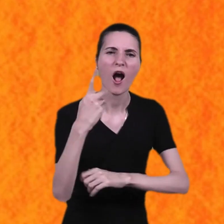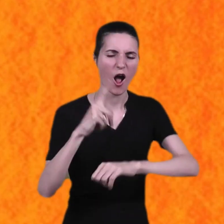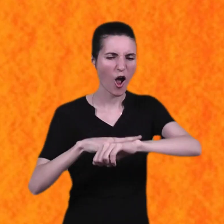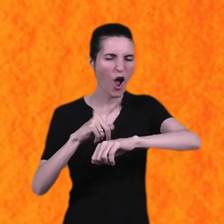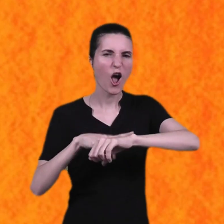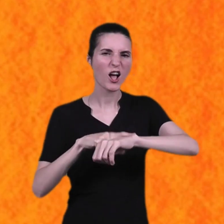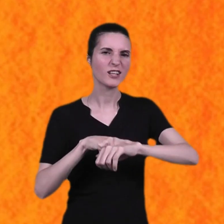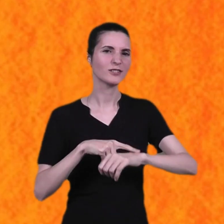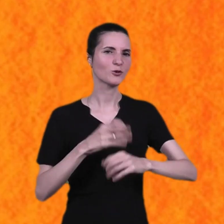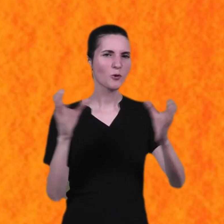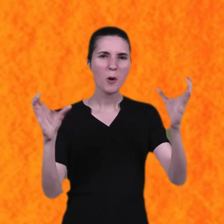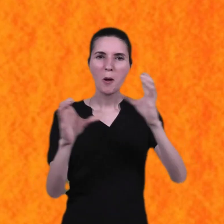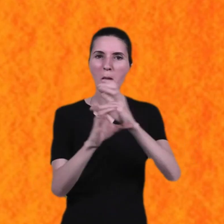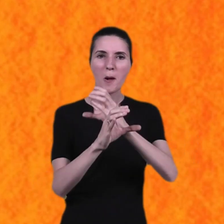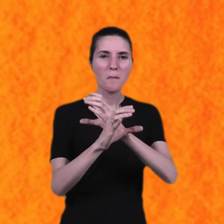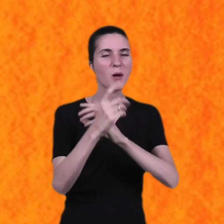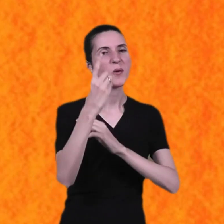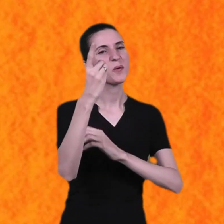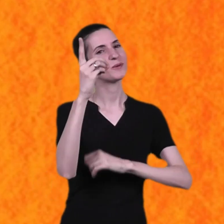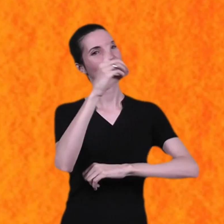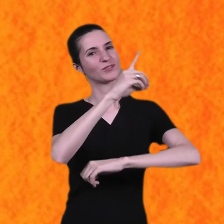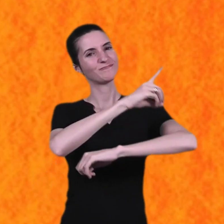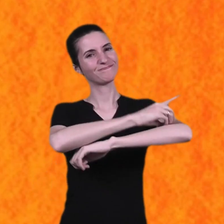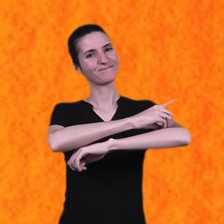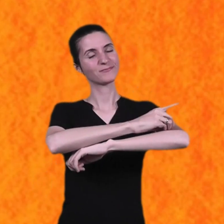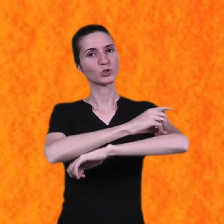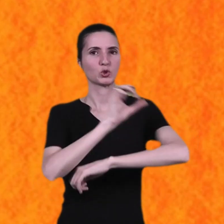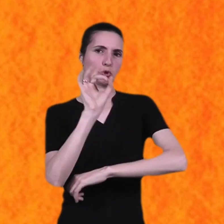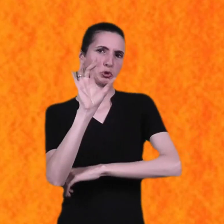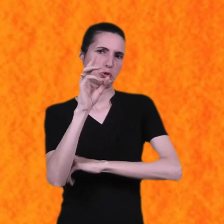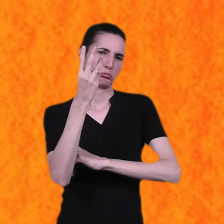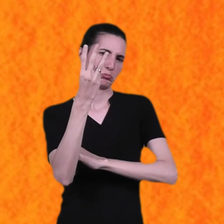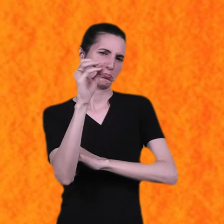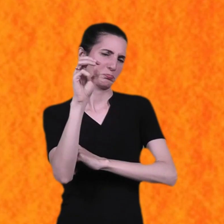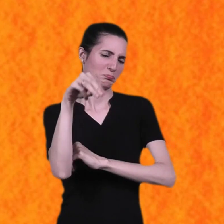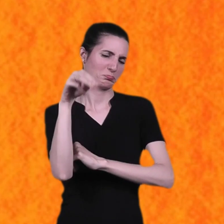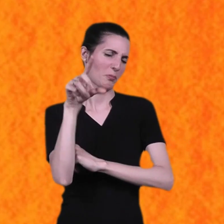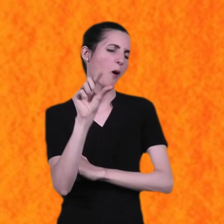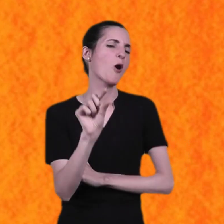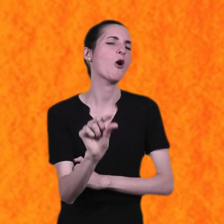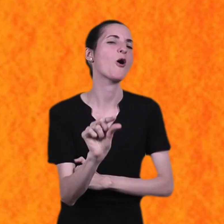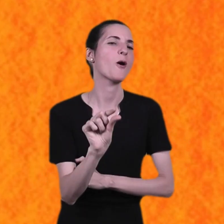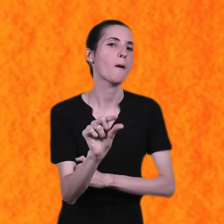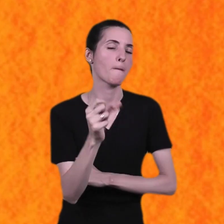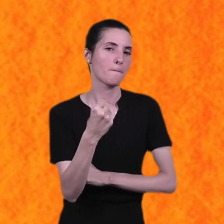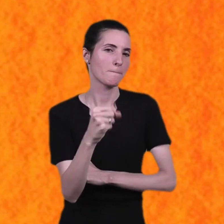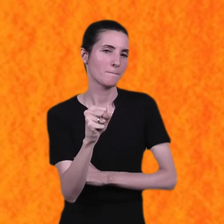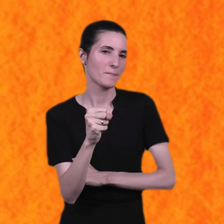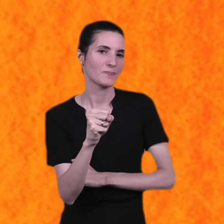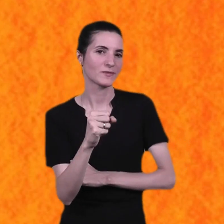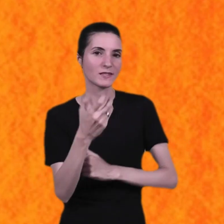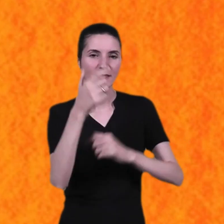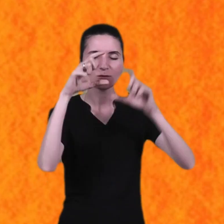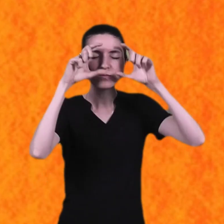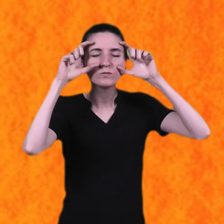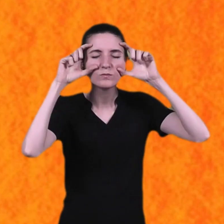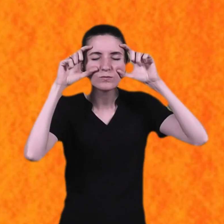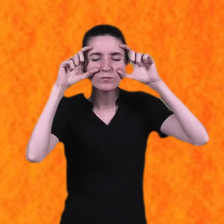não ser algo, Só meia hora não, Não, eu imagino assim,